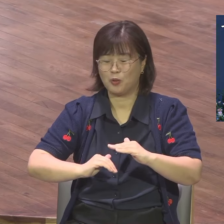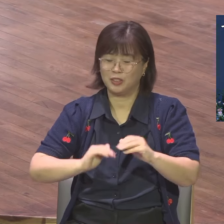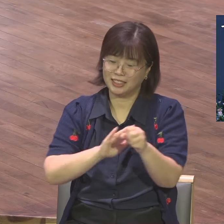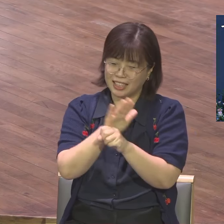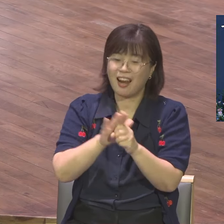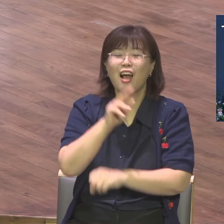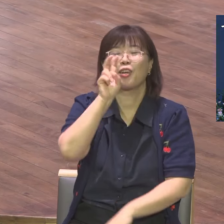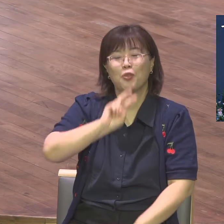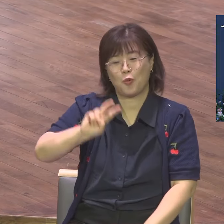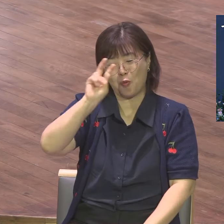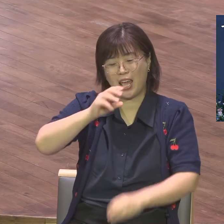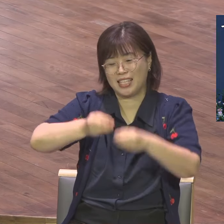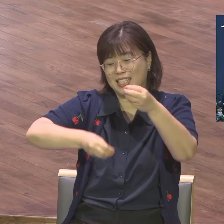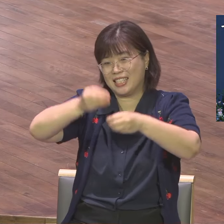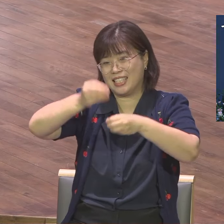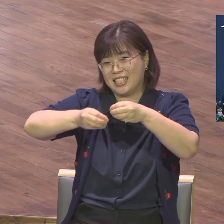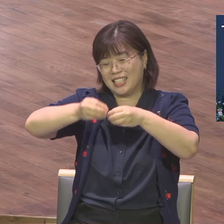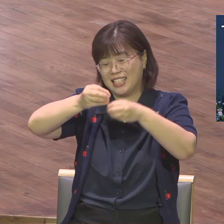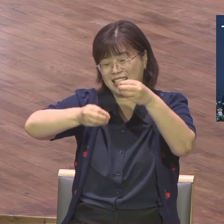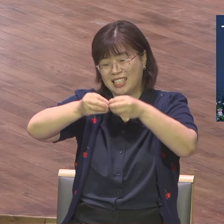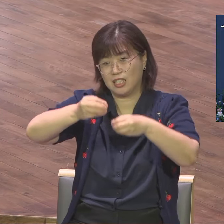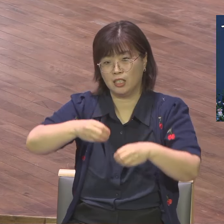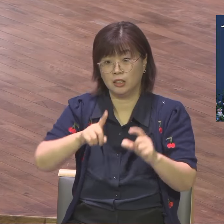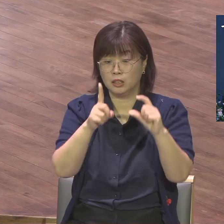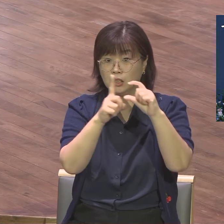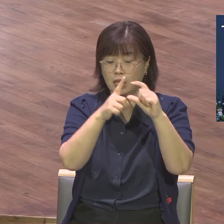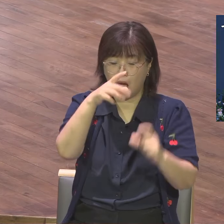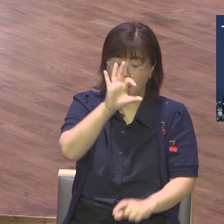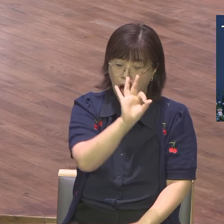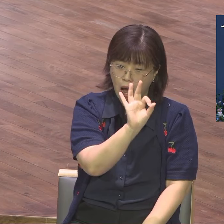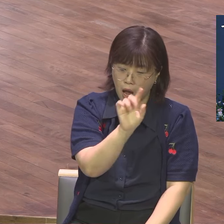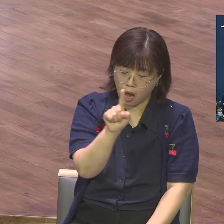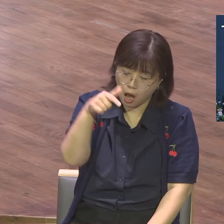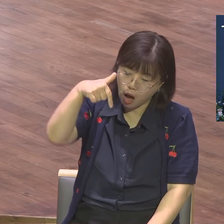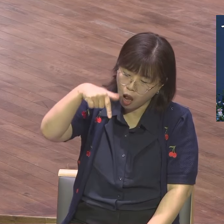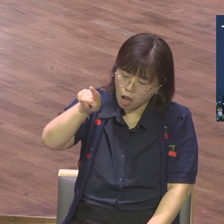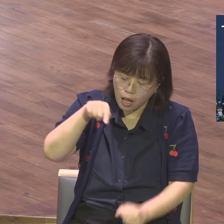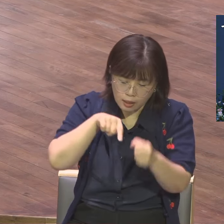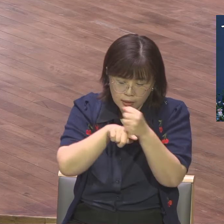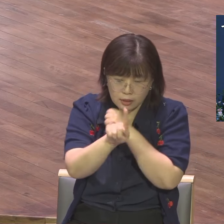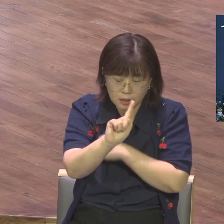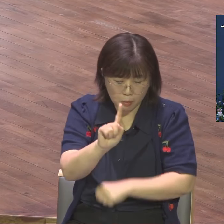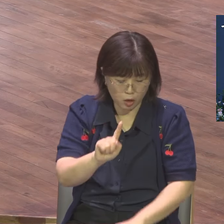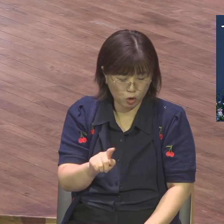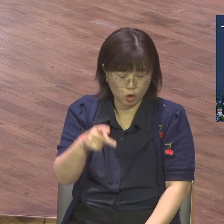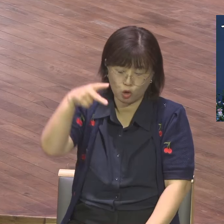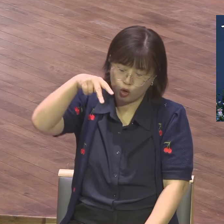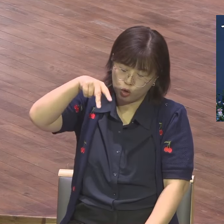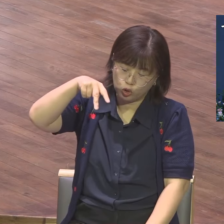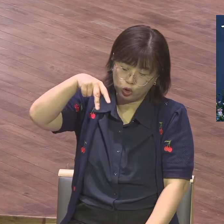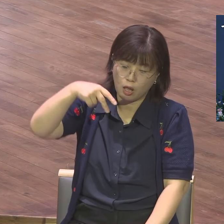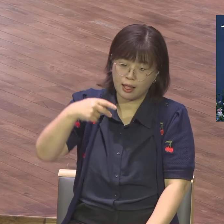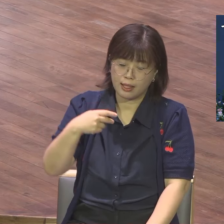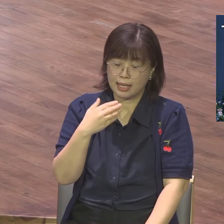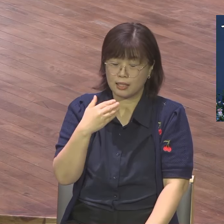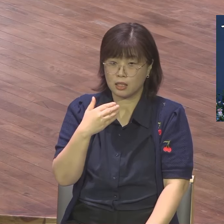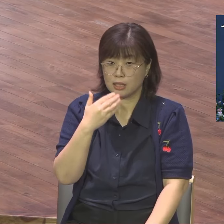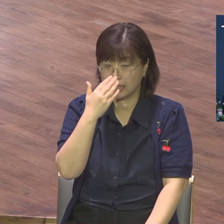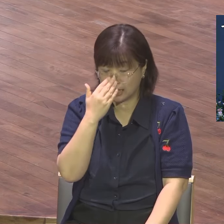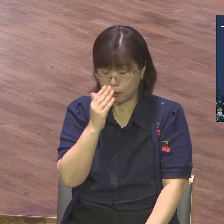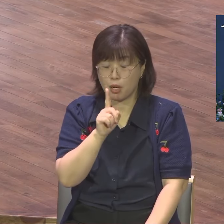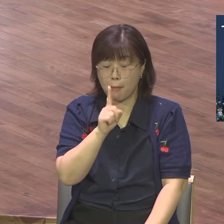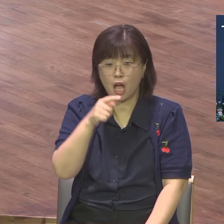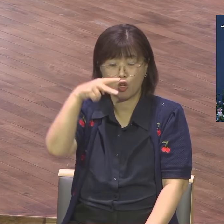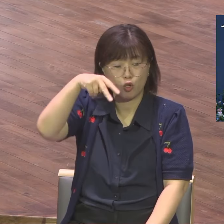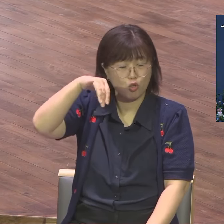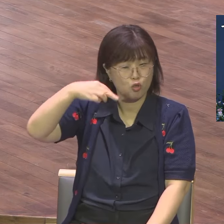노래로 기록한 것인데, 아가라 이 말은 히브리 말로 하시림이라고 합니다.